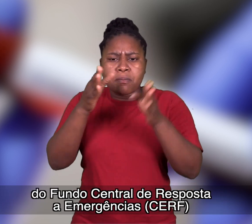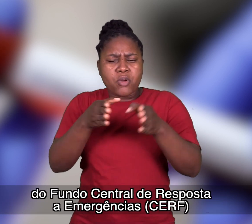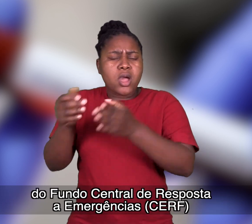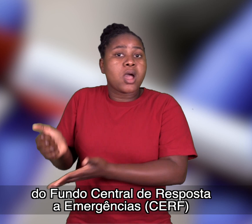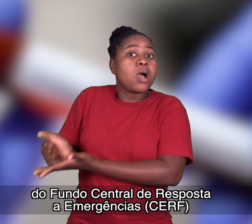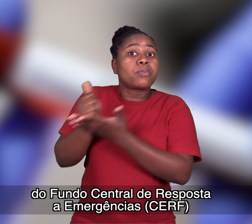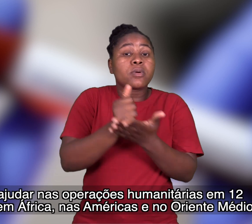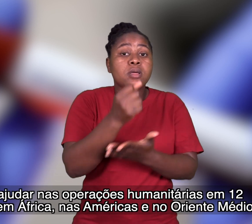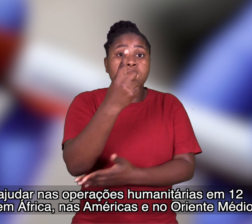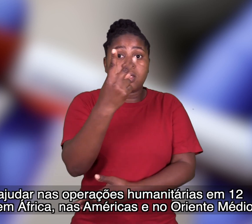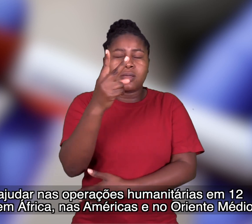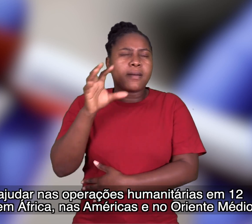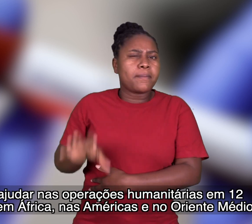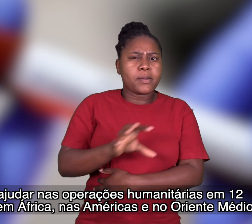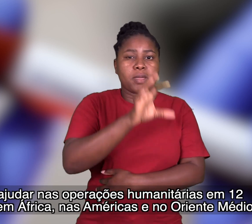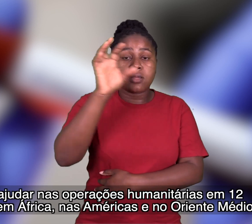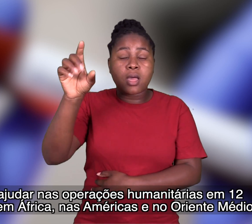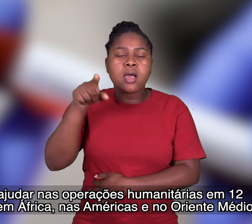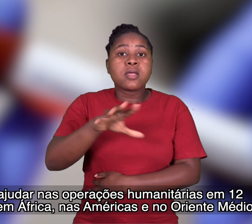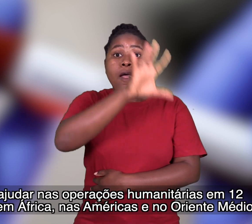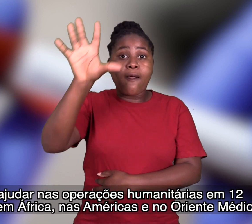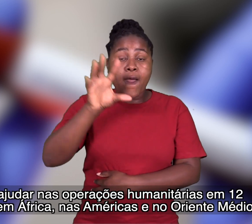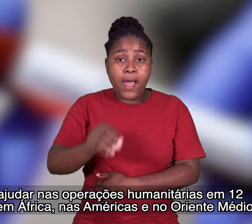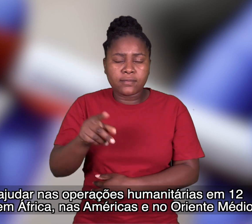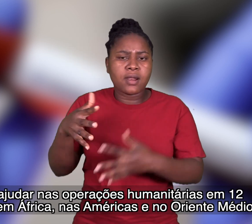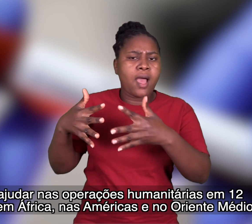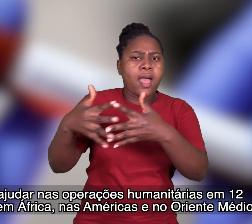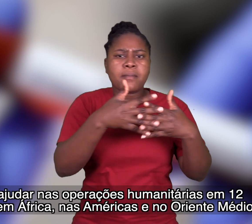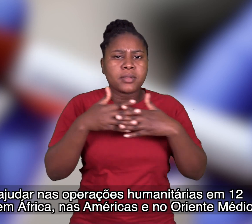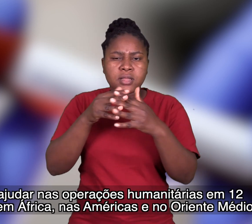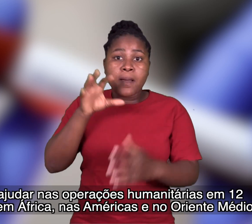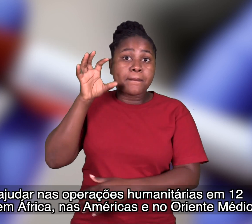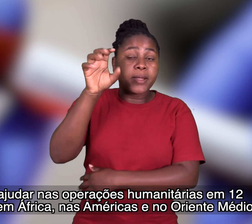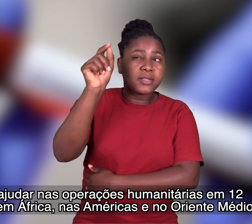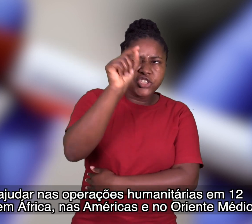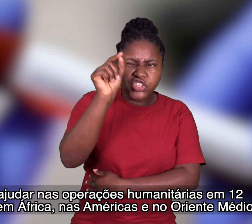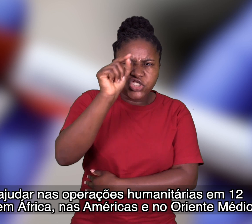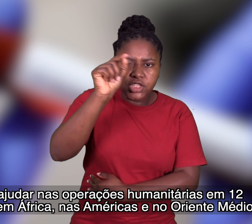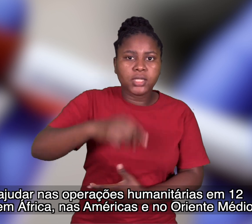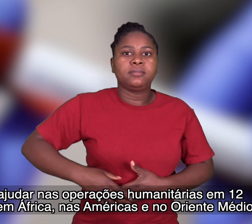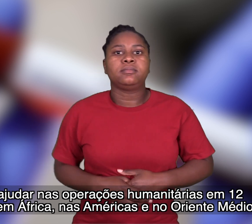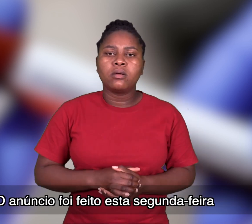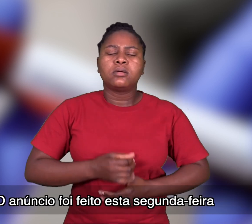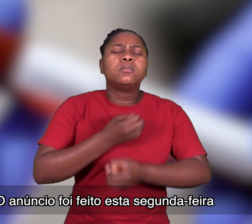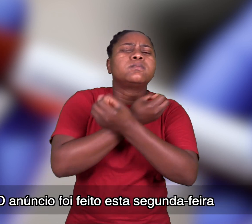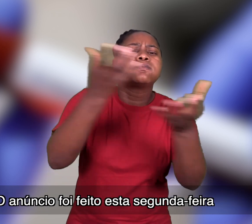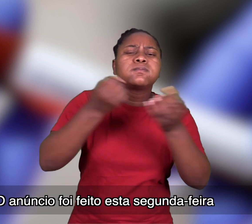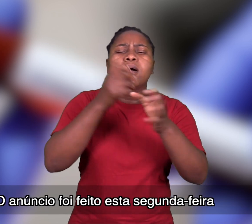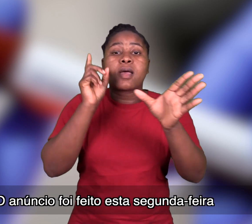Emergências para ajudar nas operações humanitárias em 12 países em África, nas Américas e no Oriente Médio. O anúncio